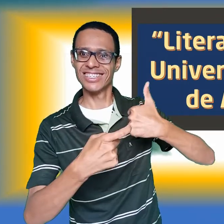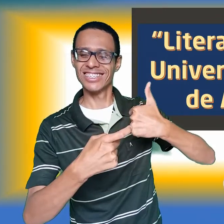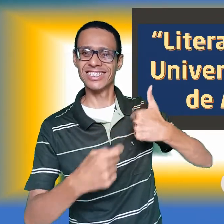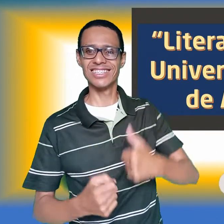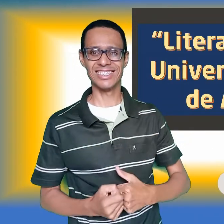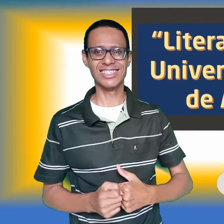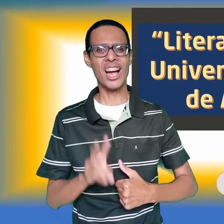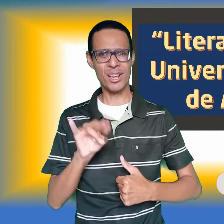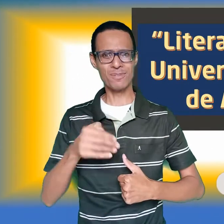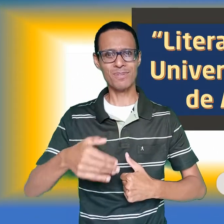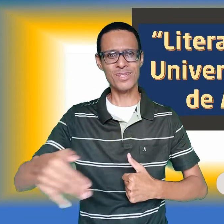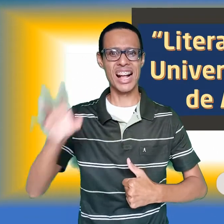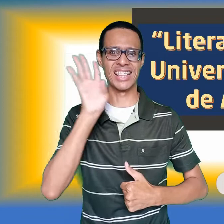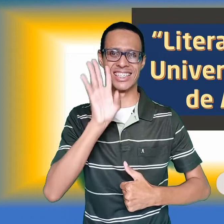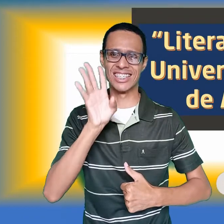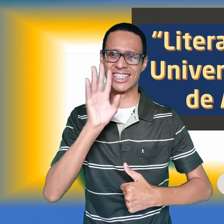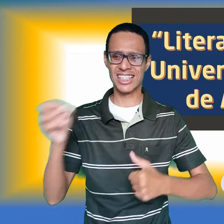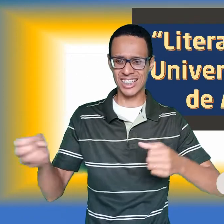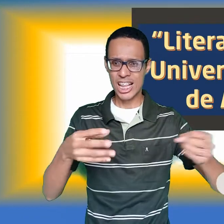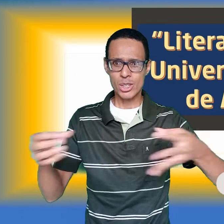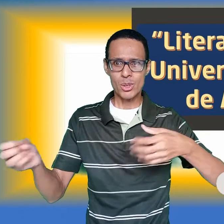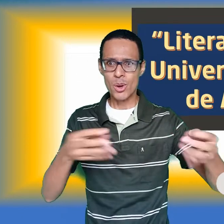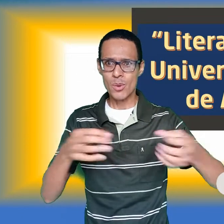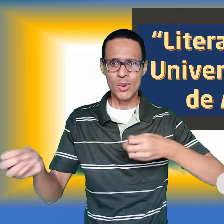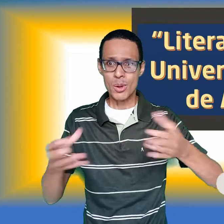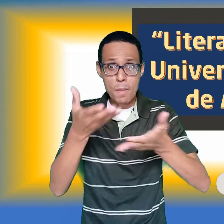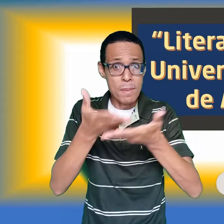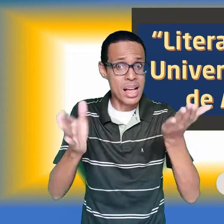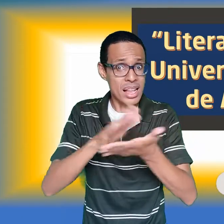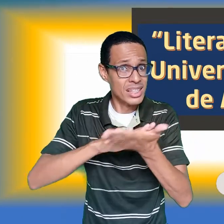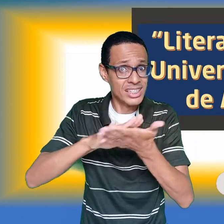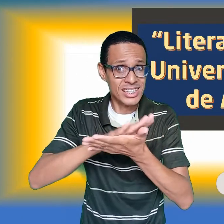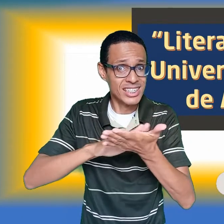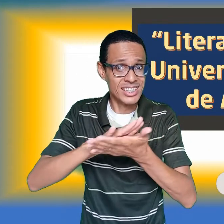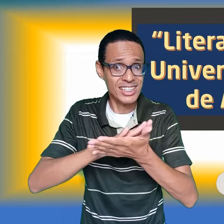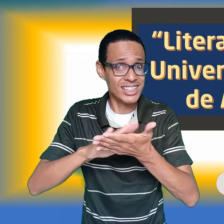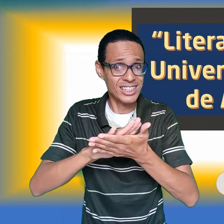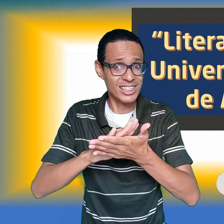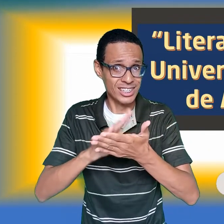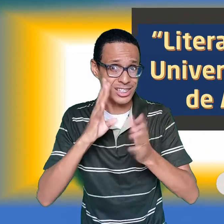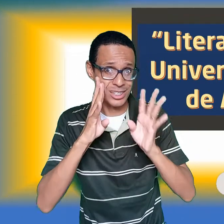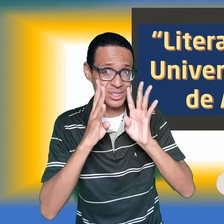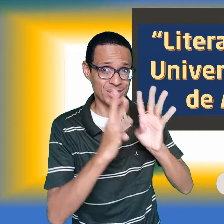seu like. Muita coisa legal ainda vem por aí, fique ligado.